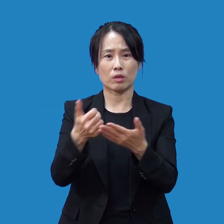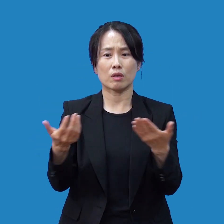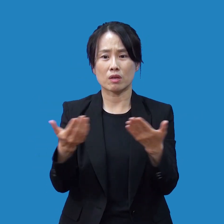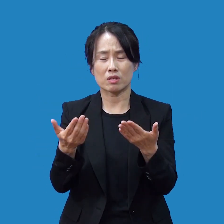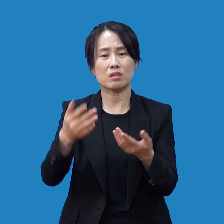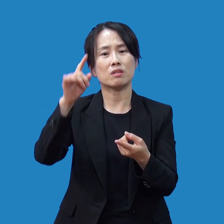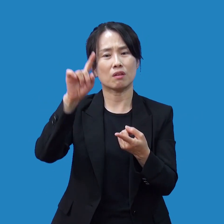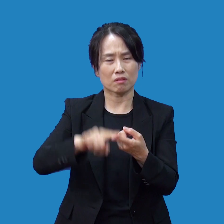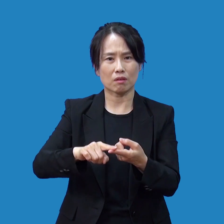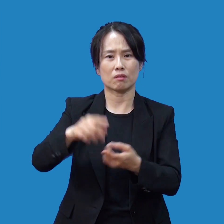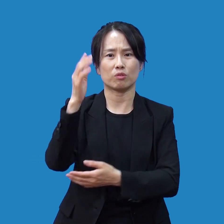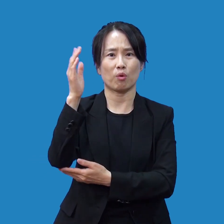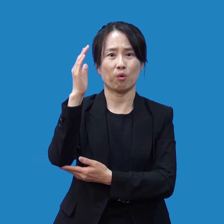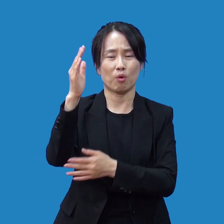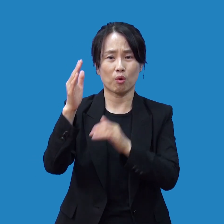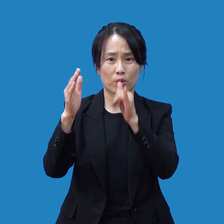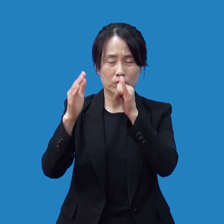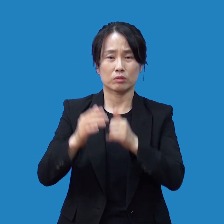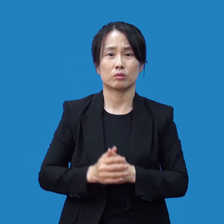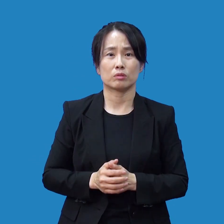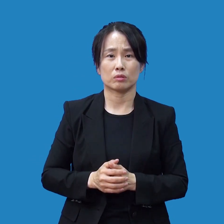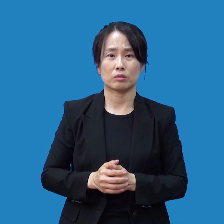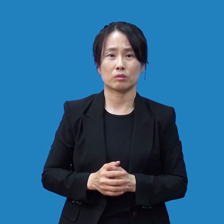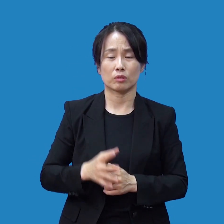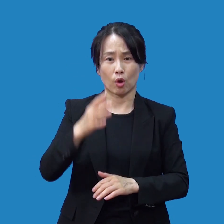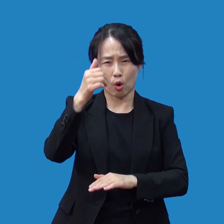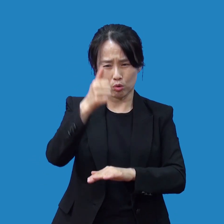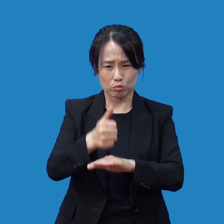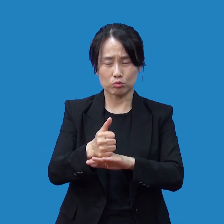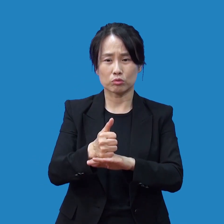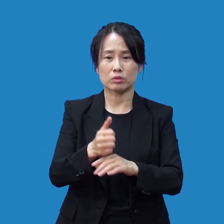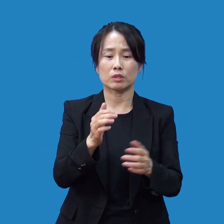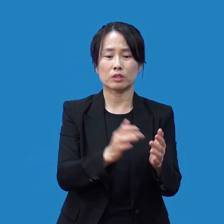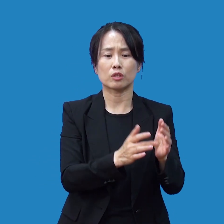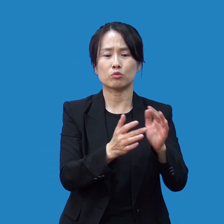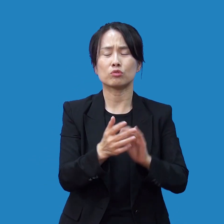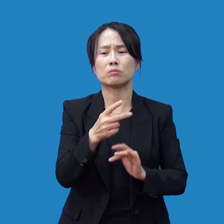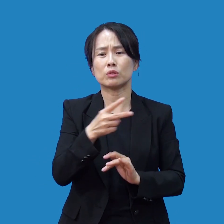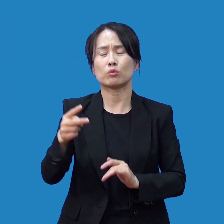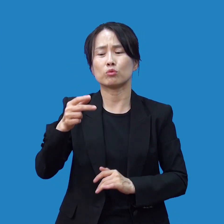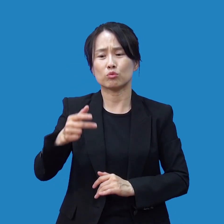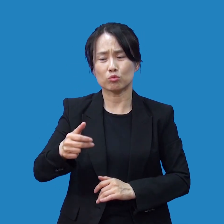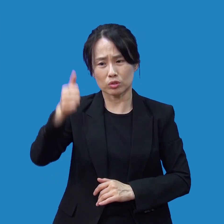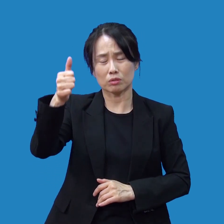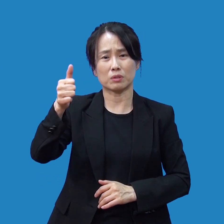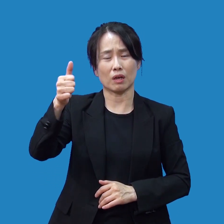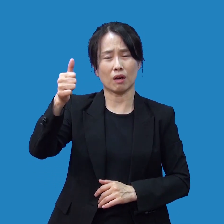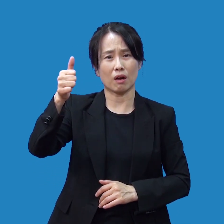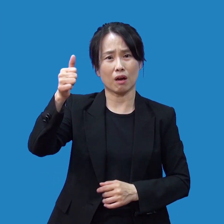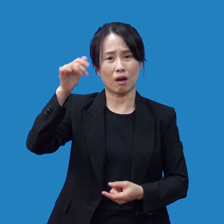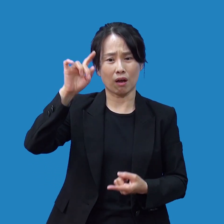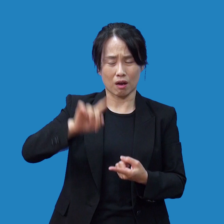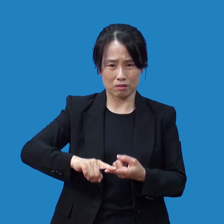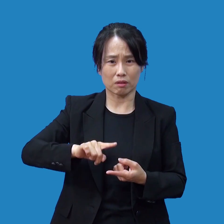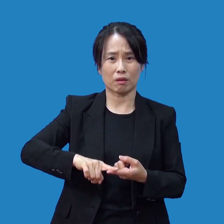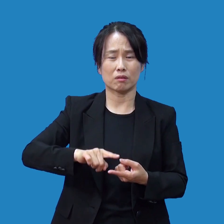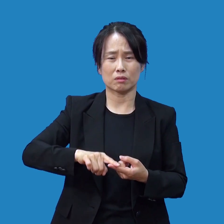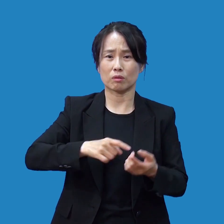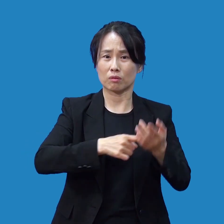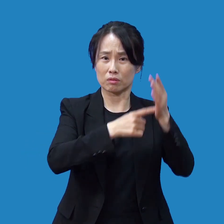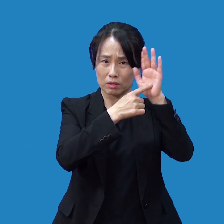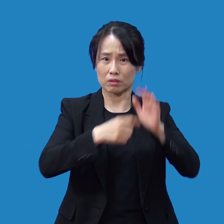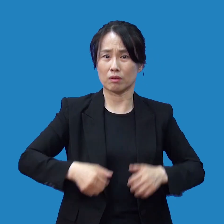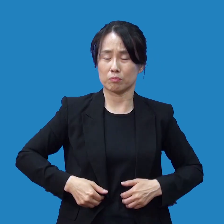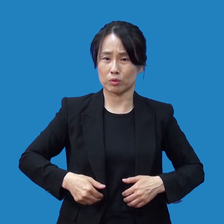새롭게 조명됩니다. 결국은 그리스도의 주되심이 증거됩니다. 성령 충만은 단순한 종교